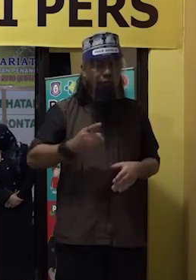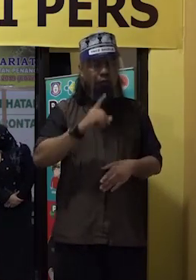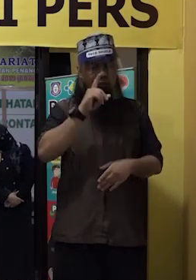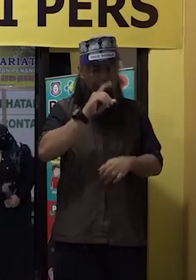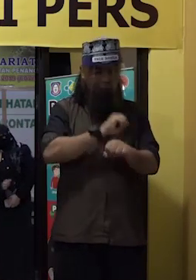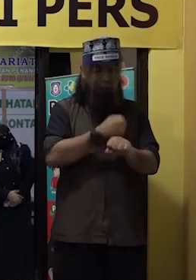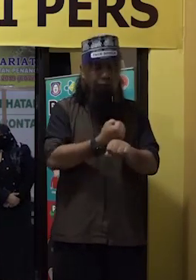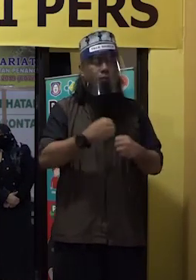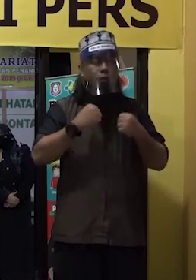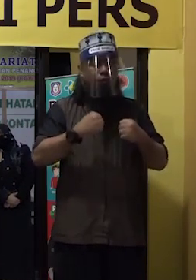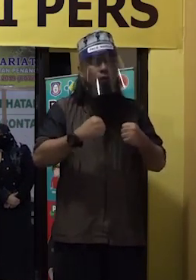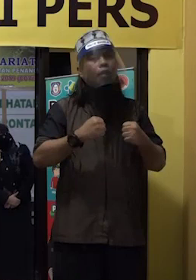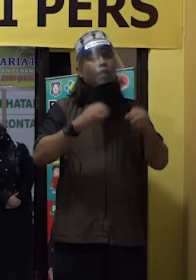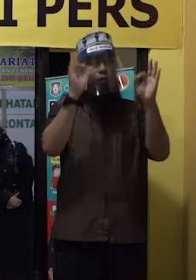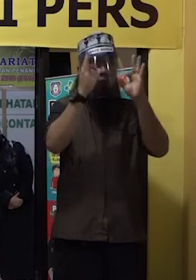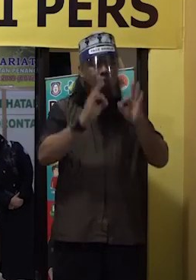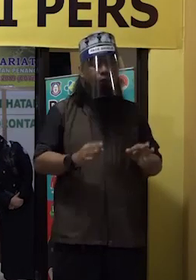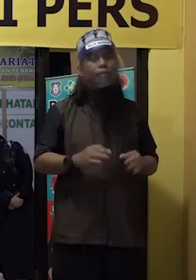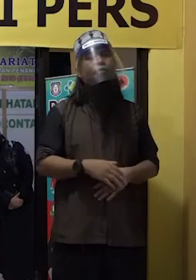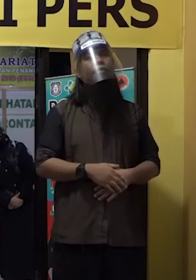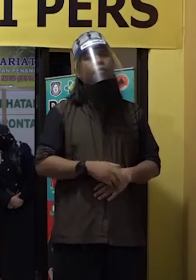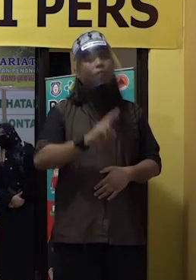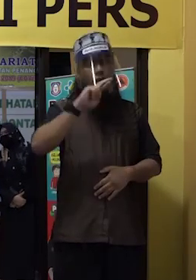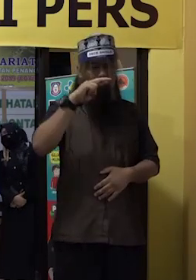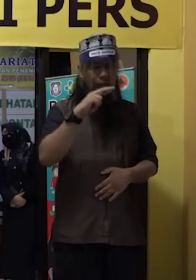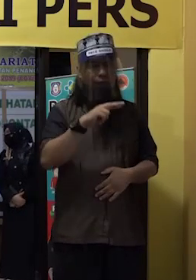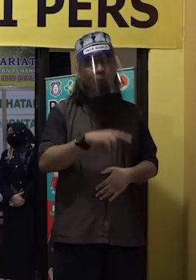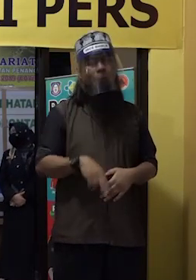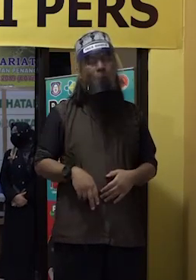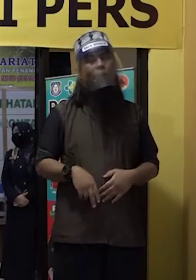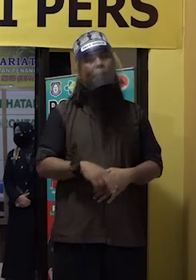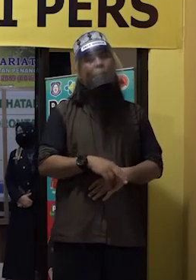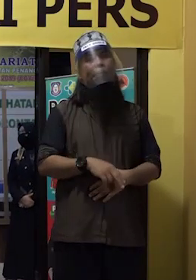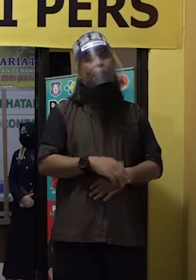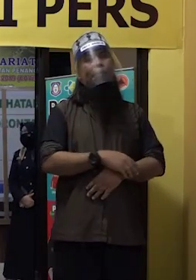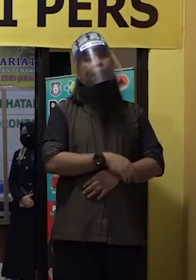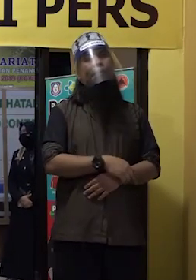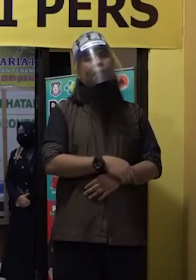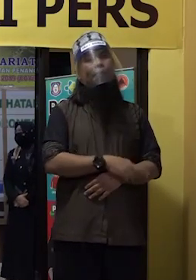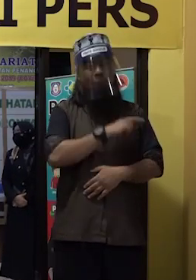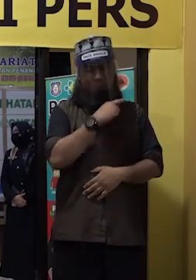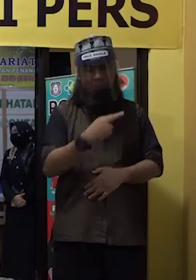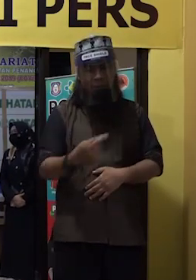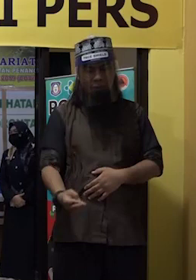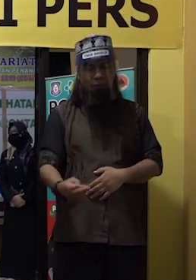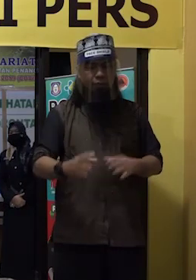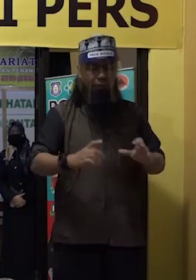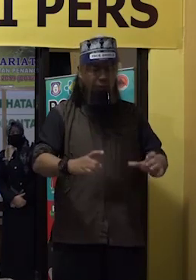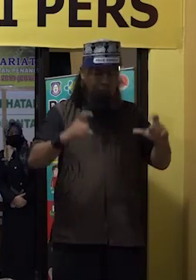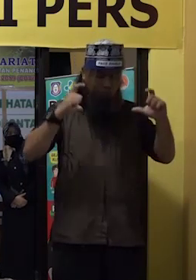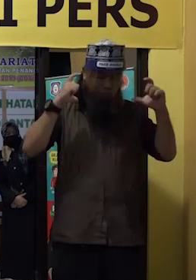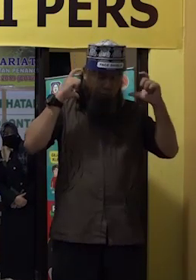bersama. Rajinlah menggunakan masker, maskerku akan melindungimu dan maskermu akan